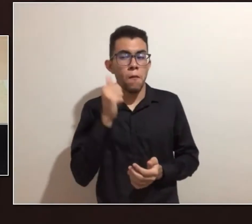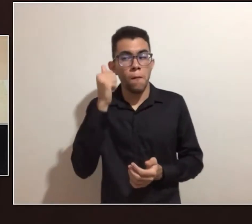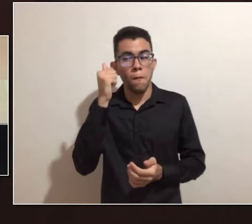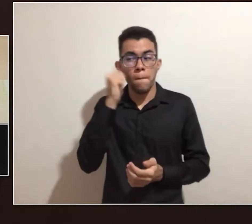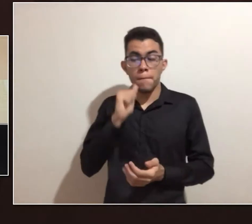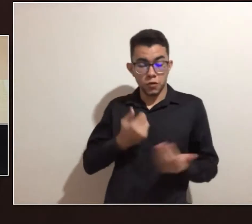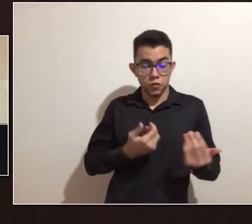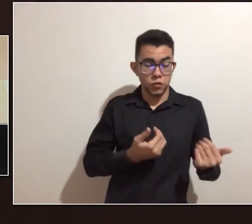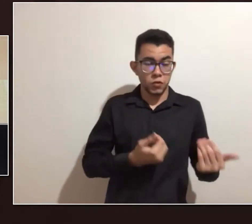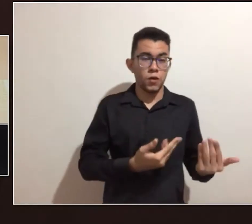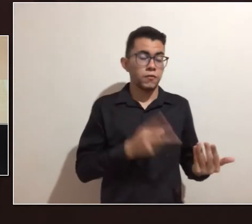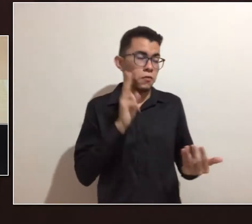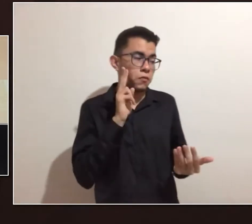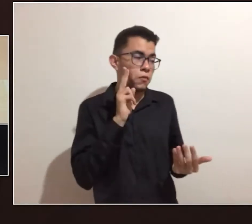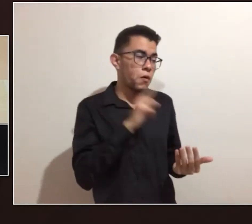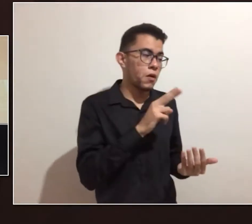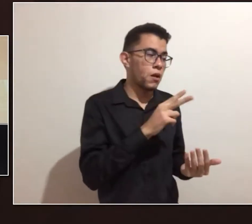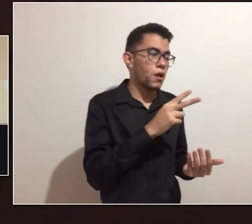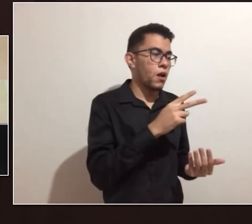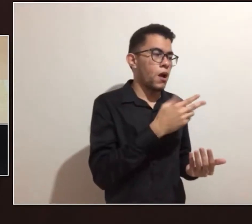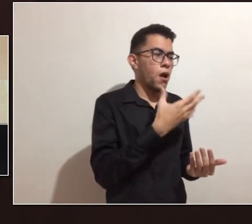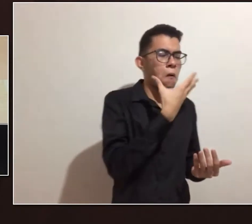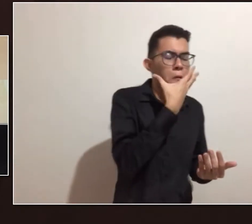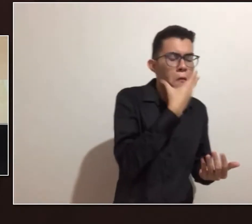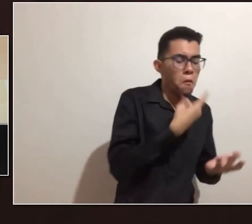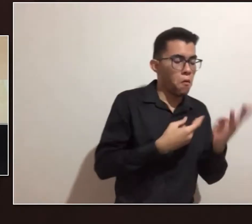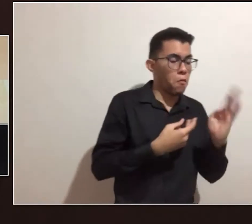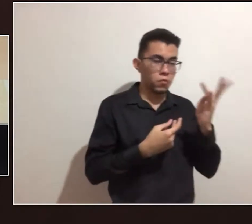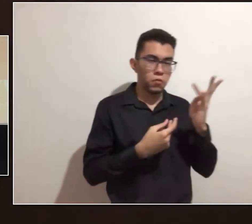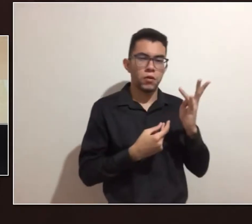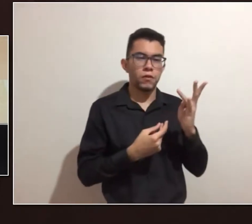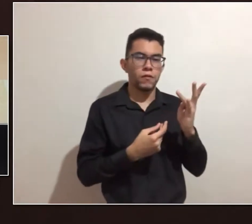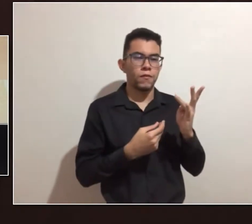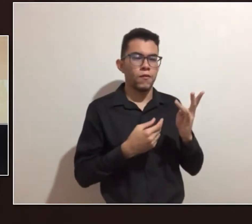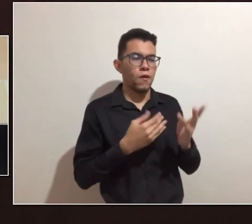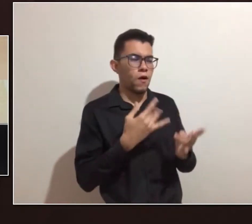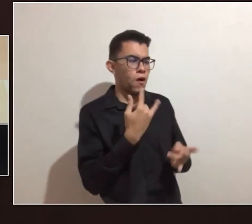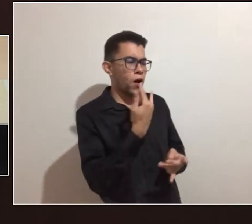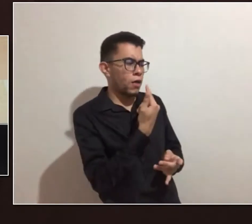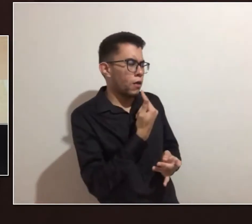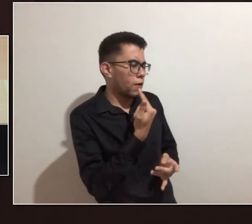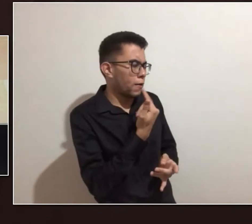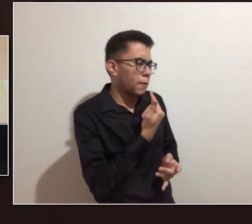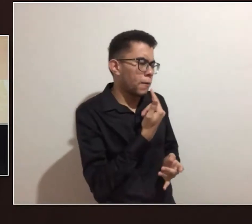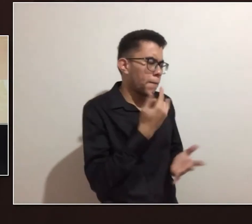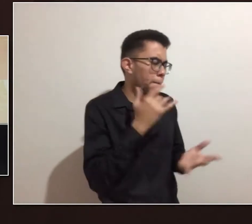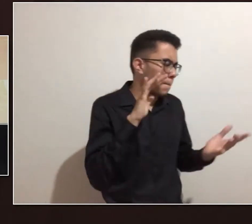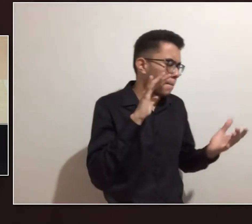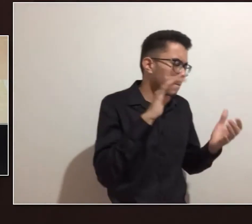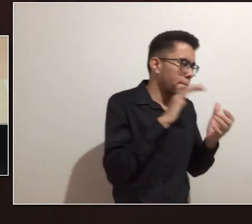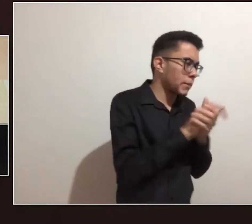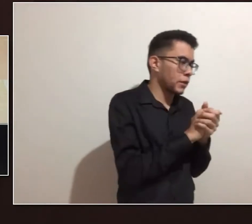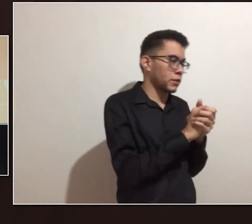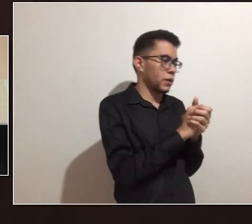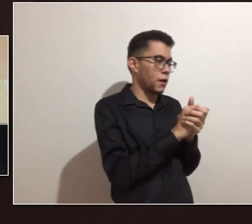nós precisamos restaurar esse primeiro amor. Não podemos abandonar o primeiro